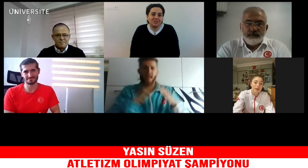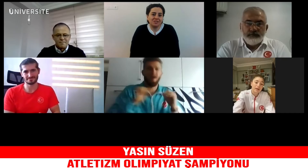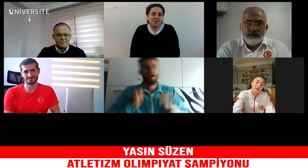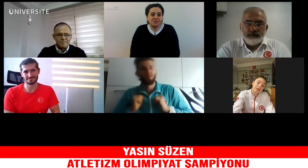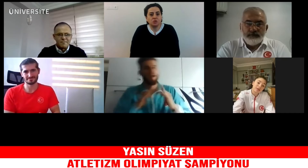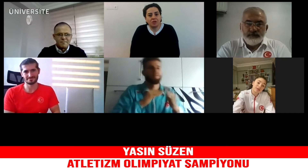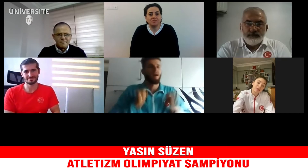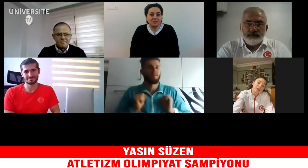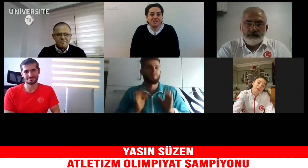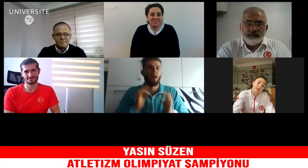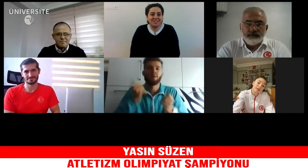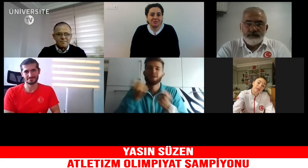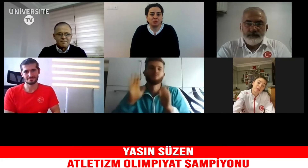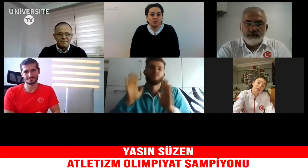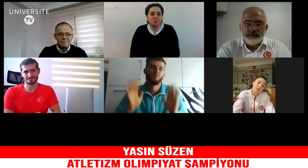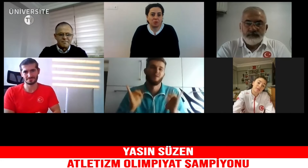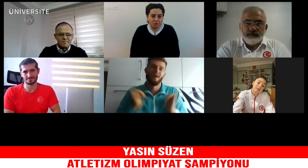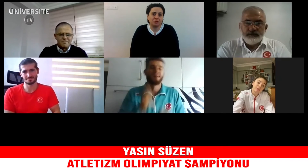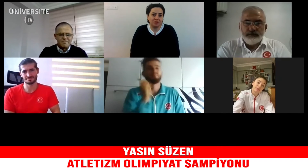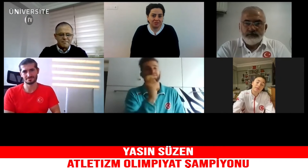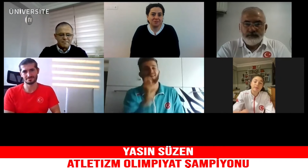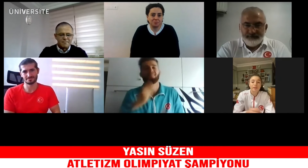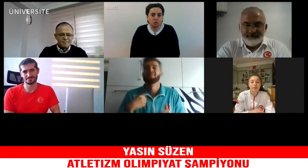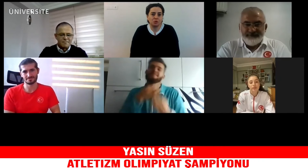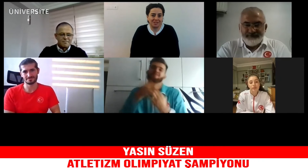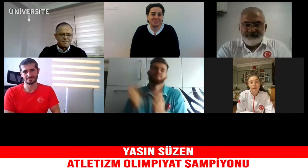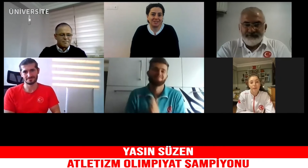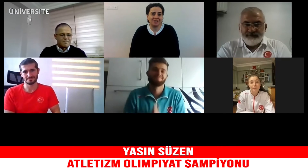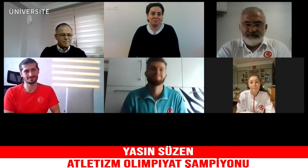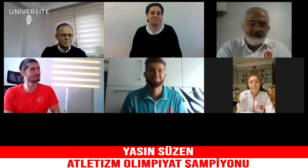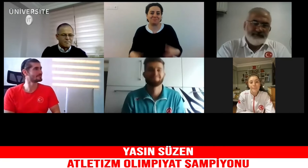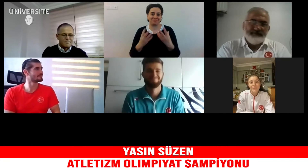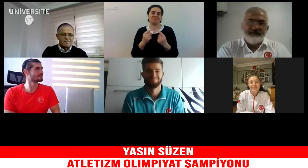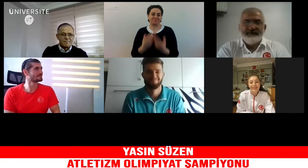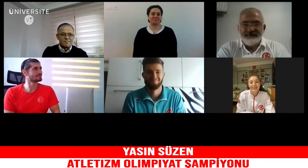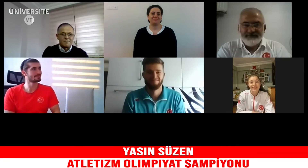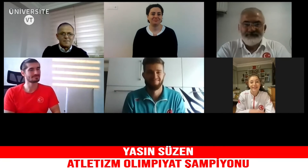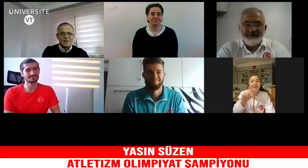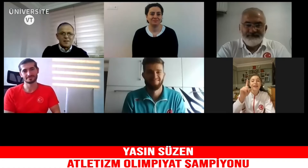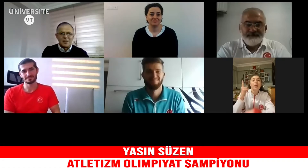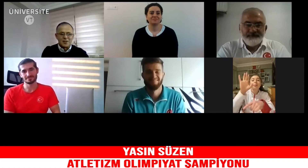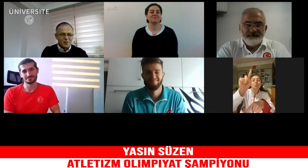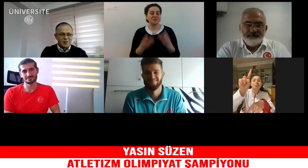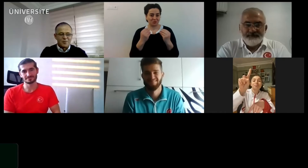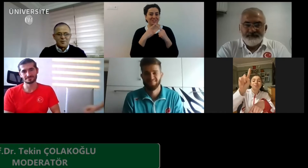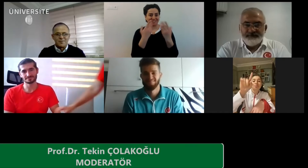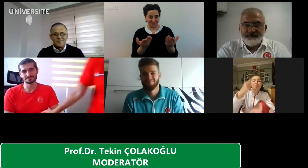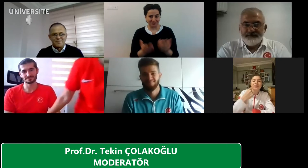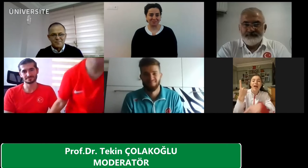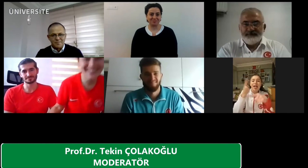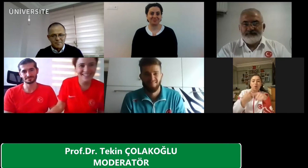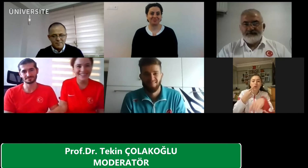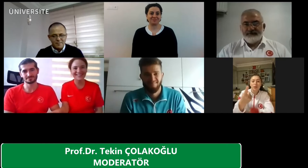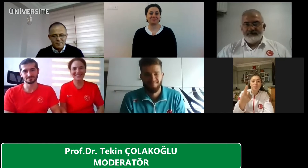Bu şekilde aslında şu an sadece ilgilendiğim konu spor, Bosch'un desteğiyle. Evet, teşekkür ediyoruz.